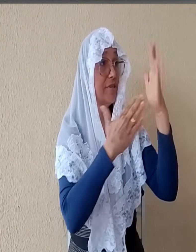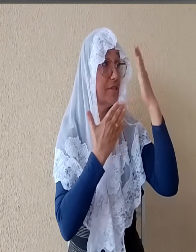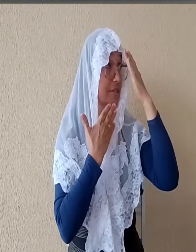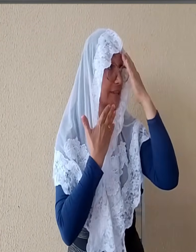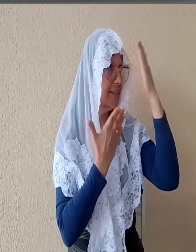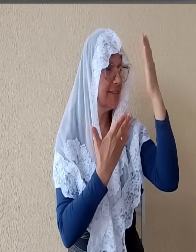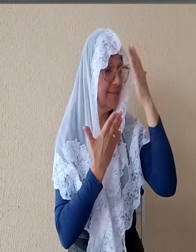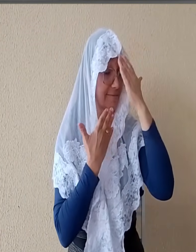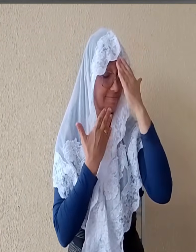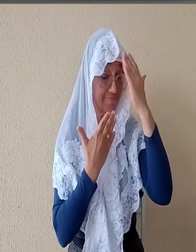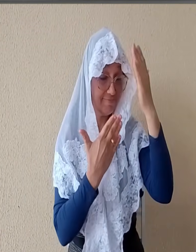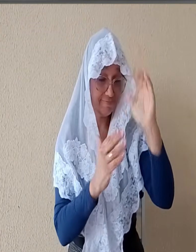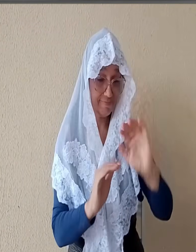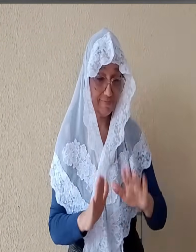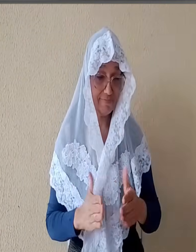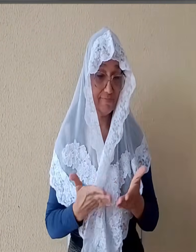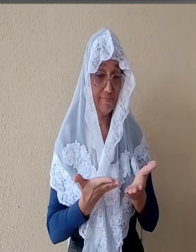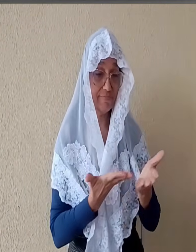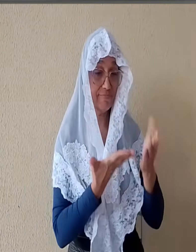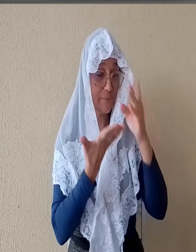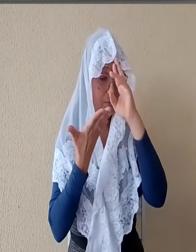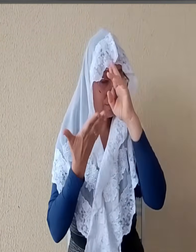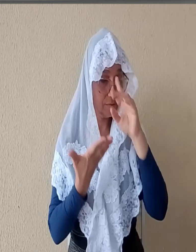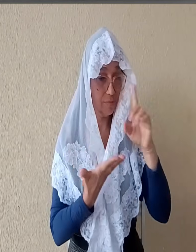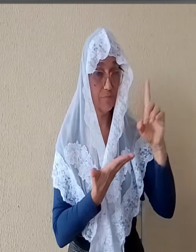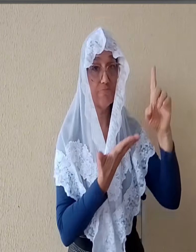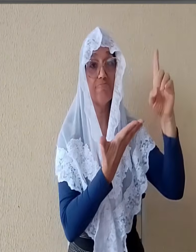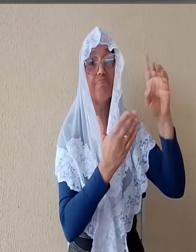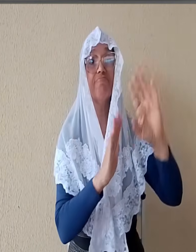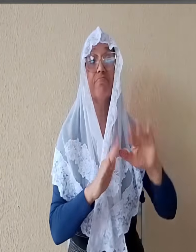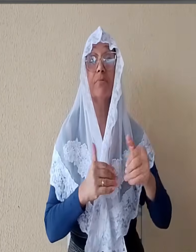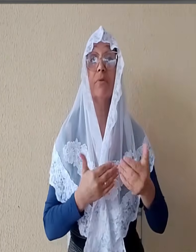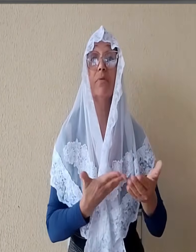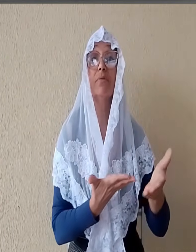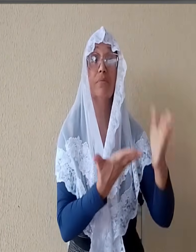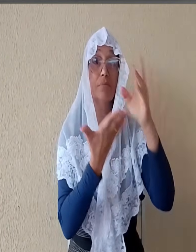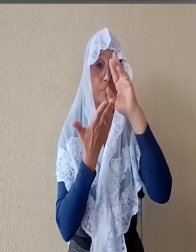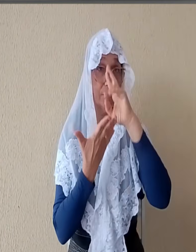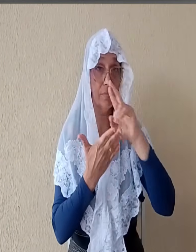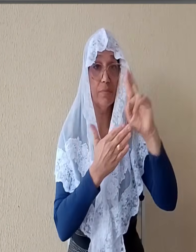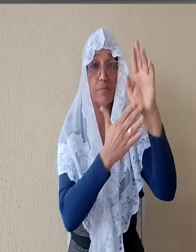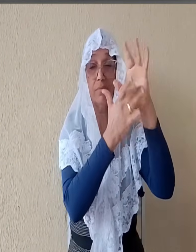ao Senhor Deus e ao Senhor Jesus